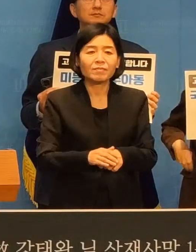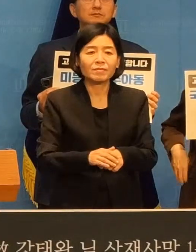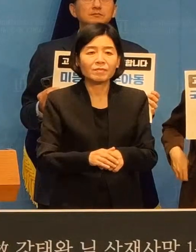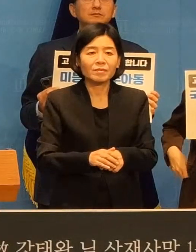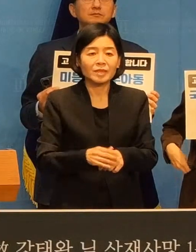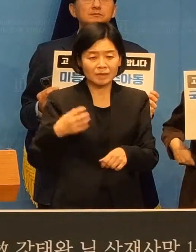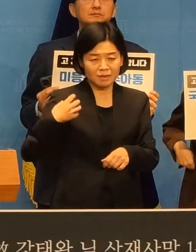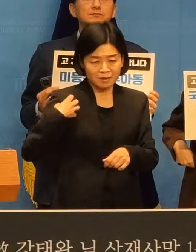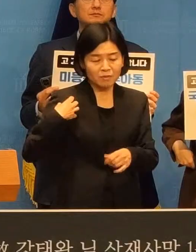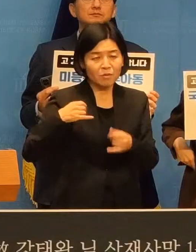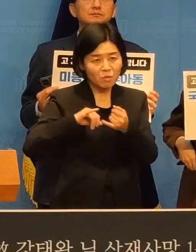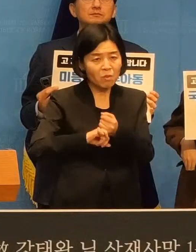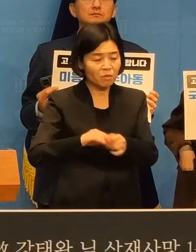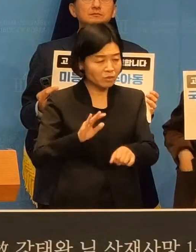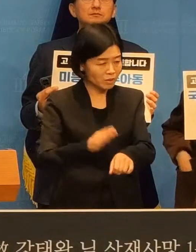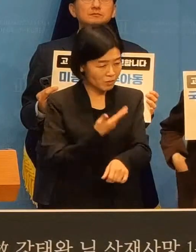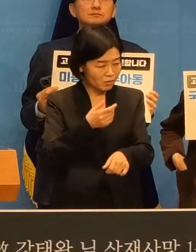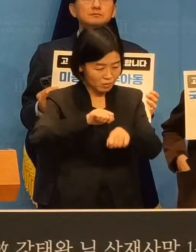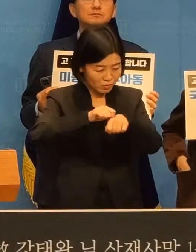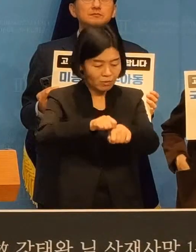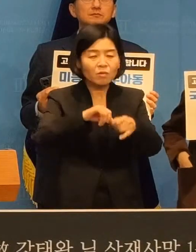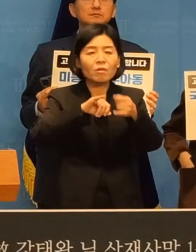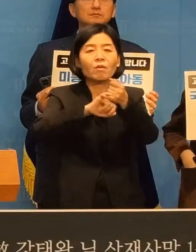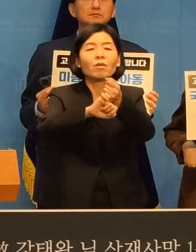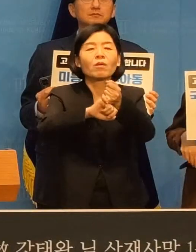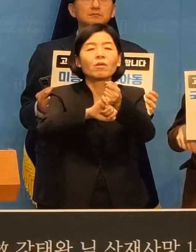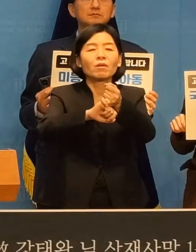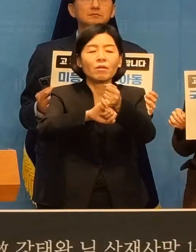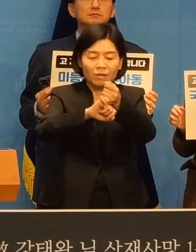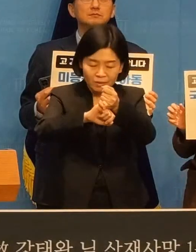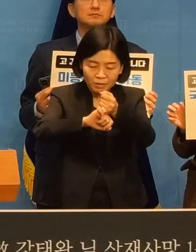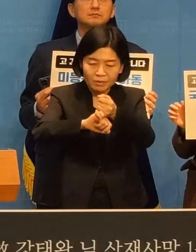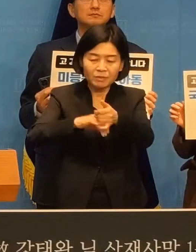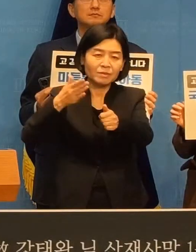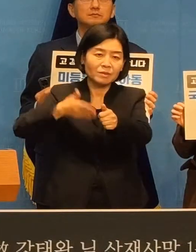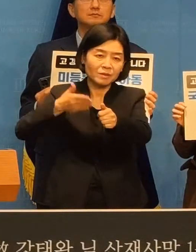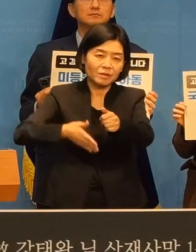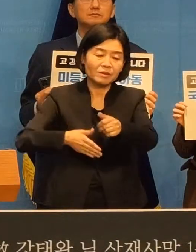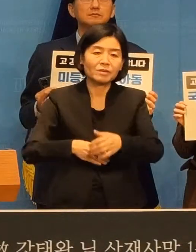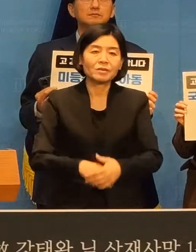한다고 생각합니다. 꼭 그렇게 해주세요.